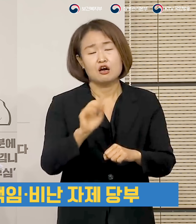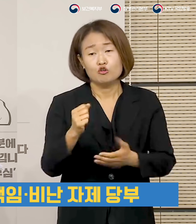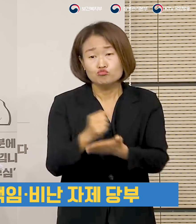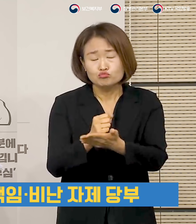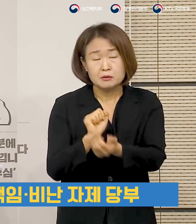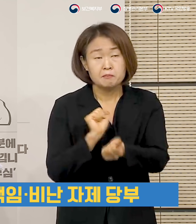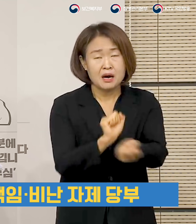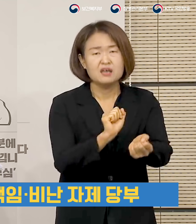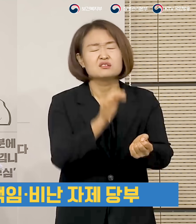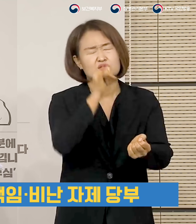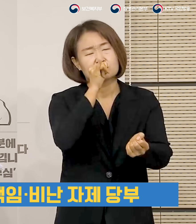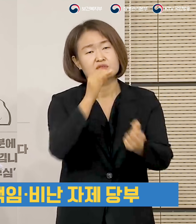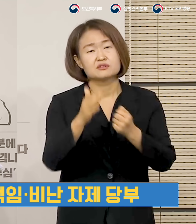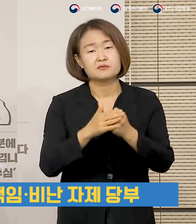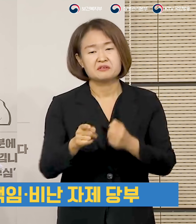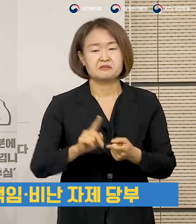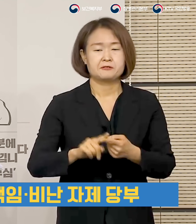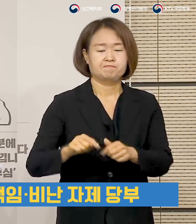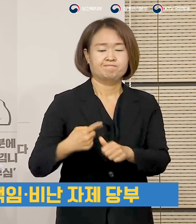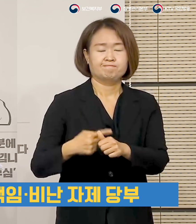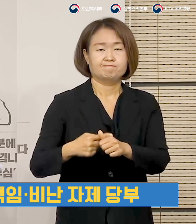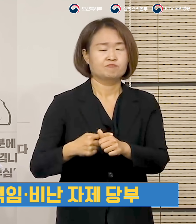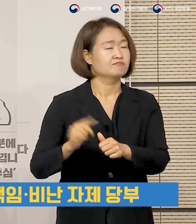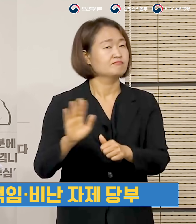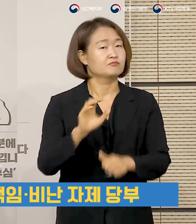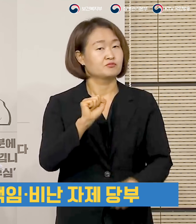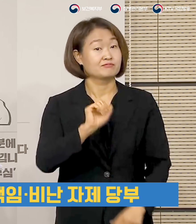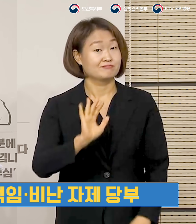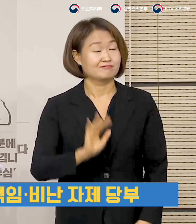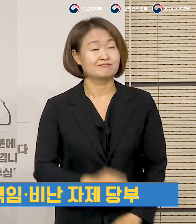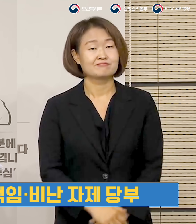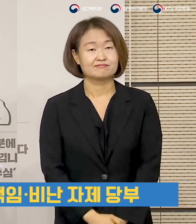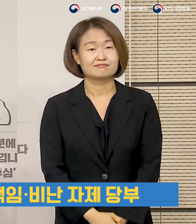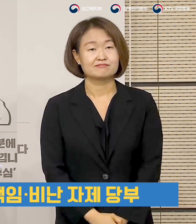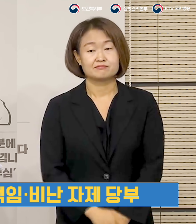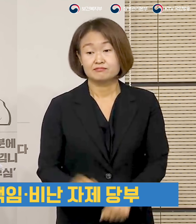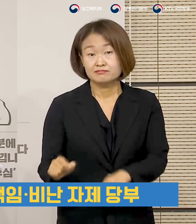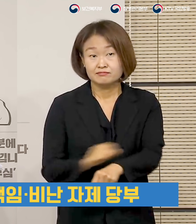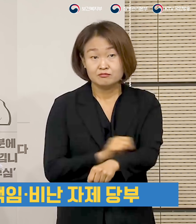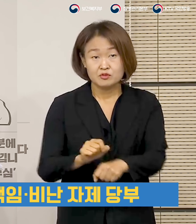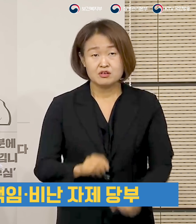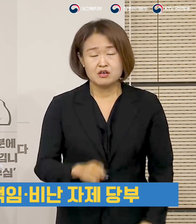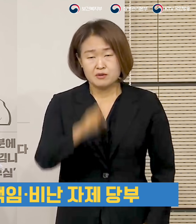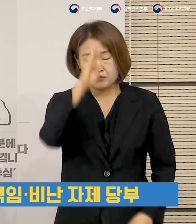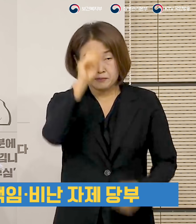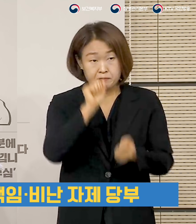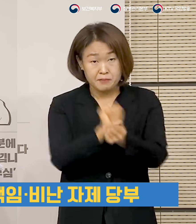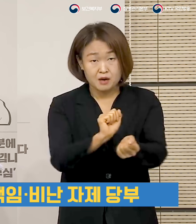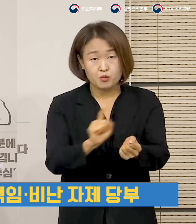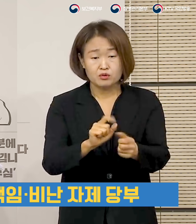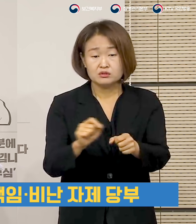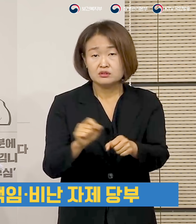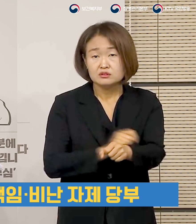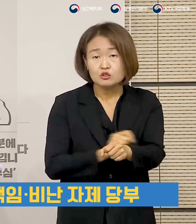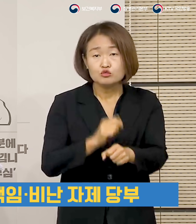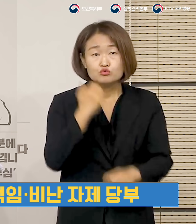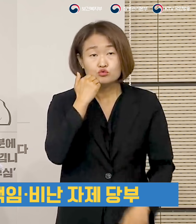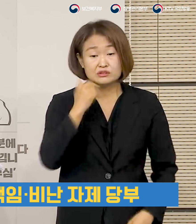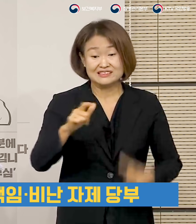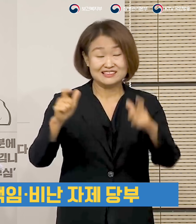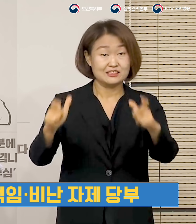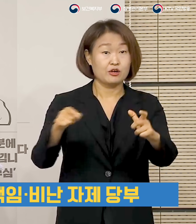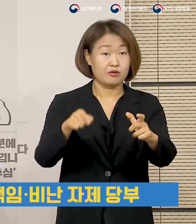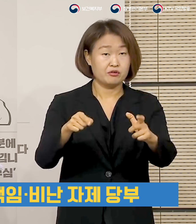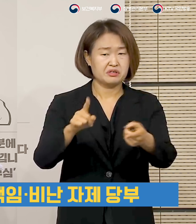도덕적 책임을 지우거나 이를 비난하는 것은 온당치 않습니다. 특히 확진 환자나 특정 지역에